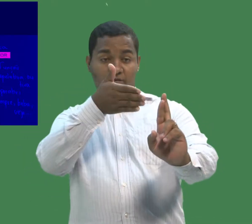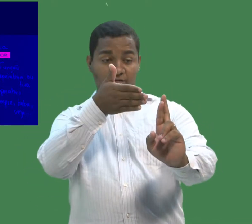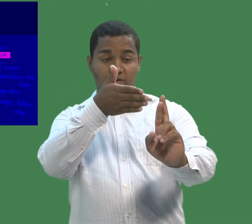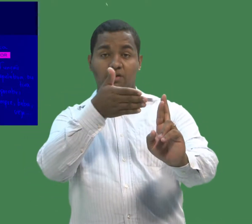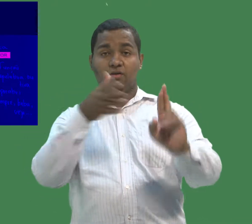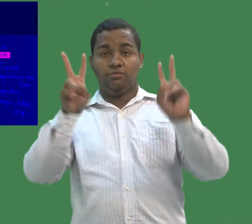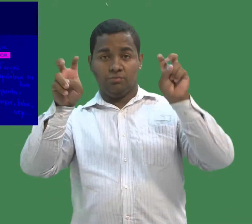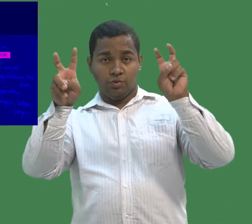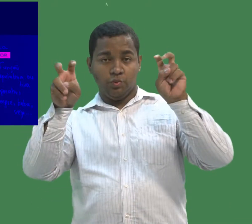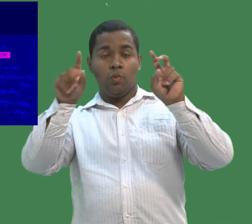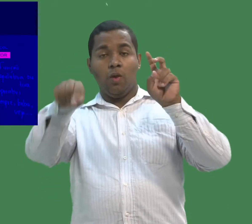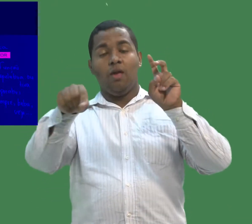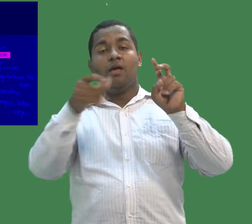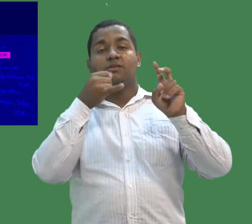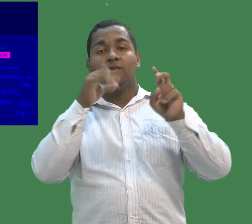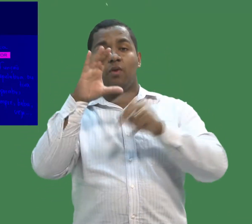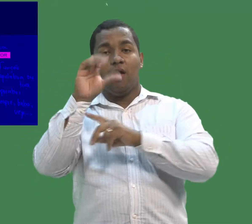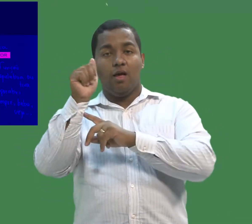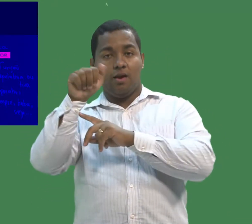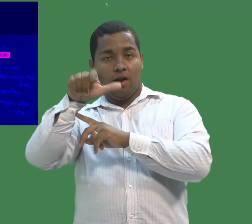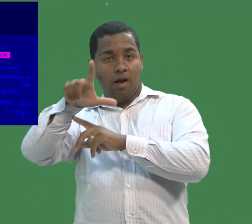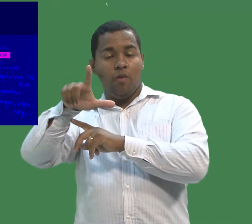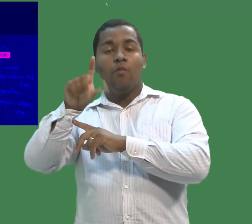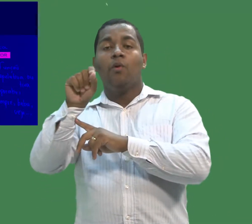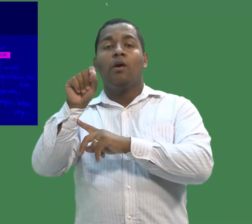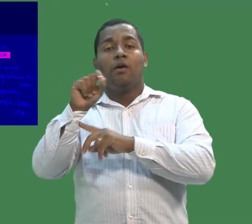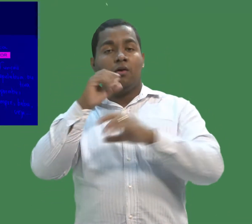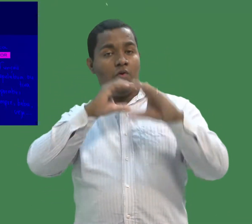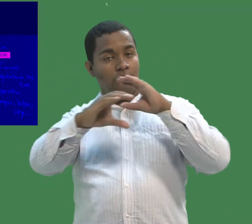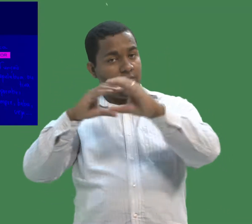está ligado à função fática.